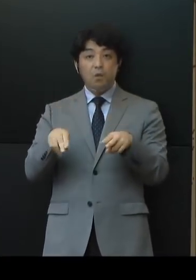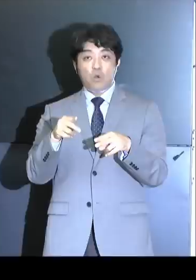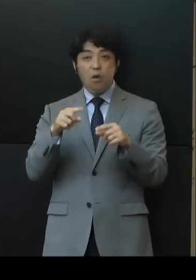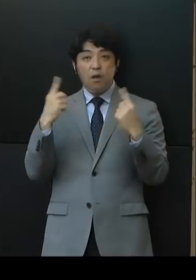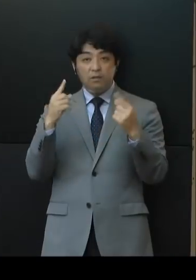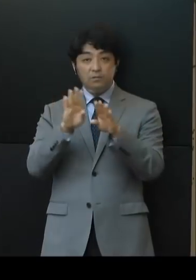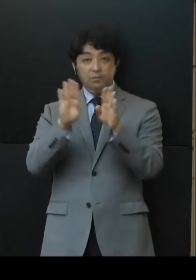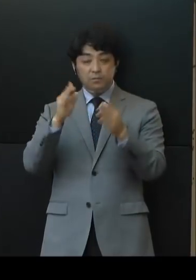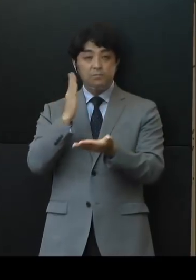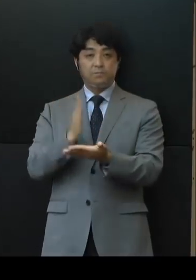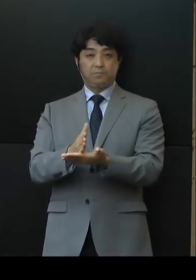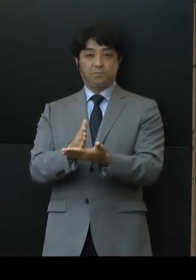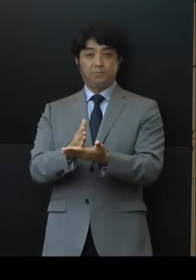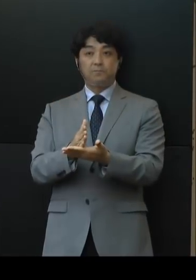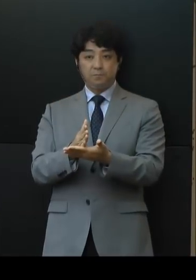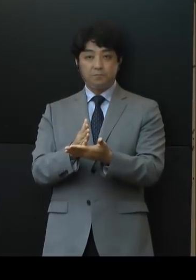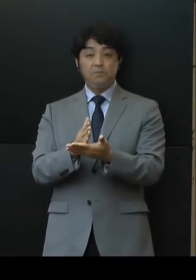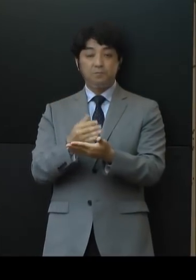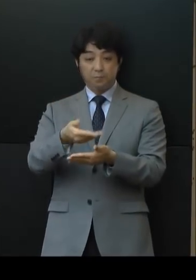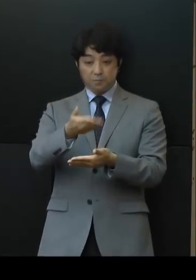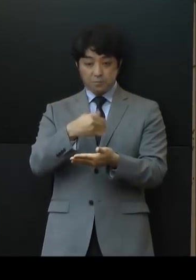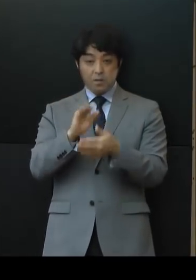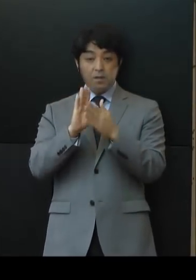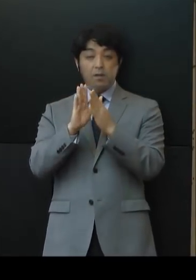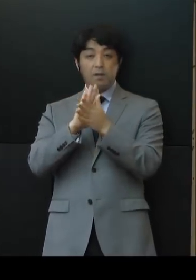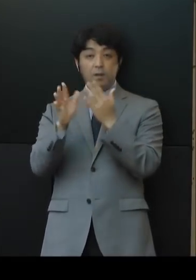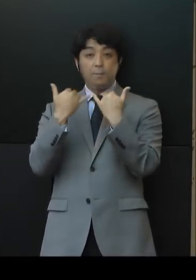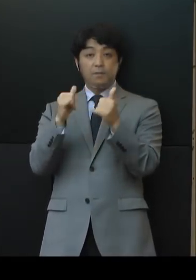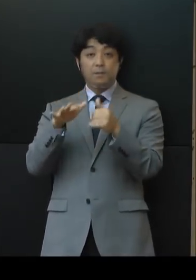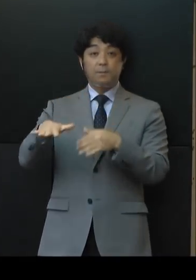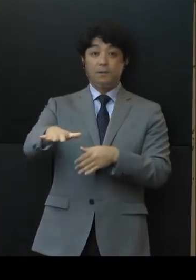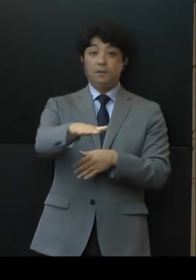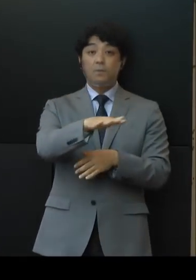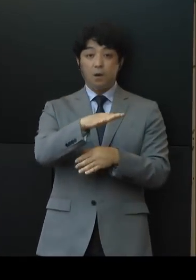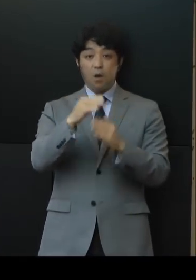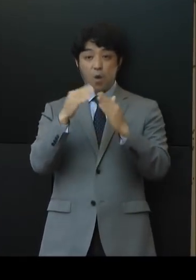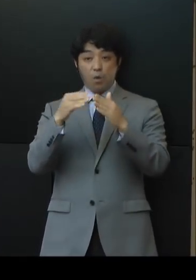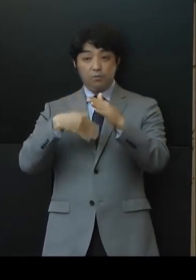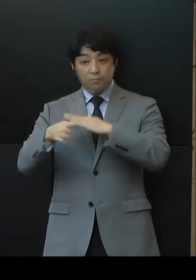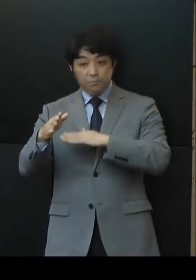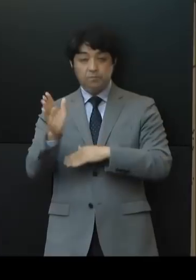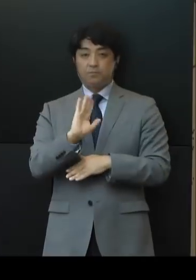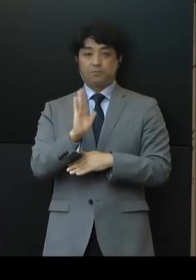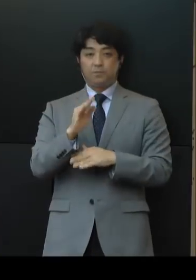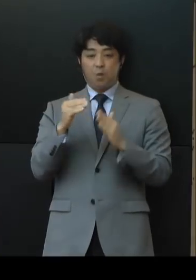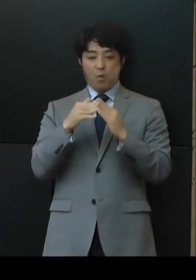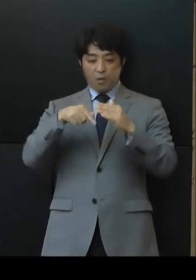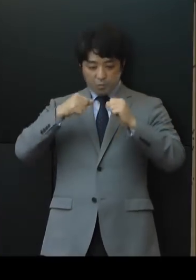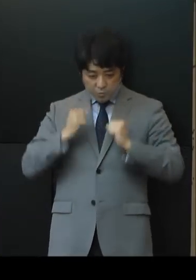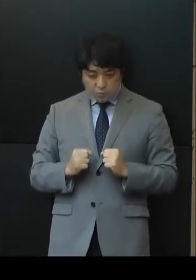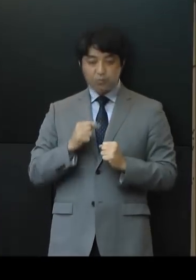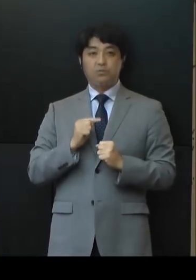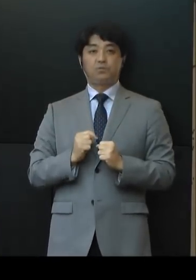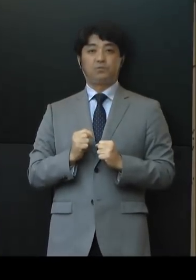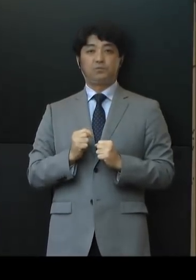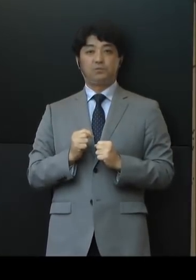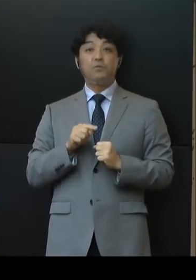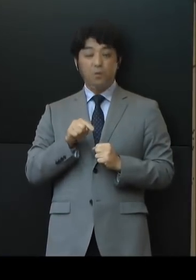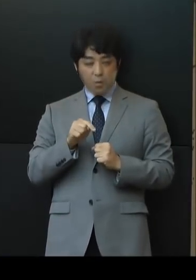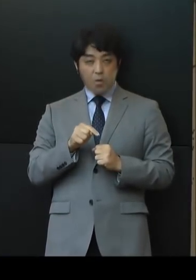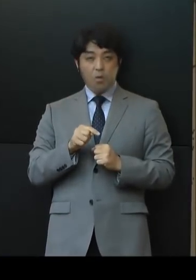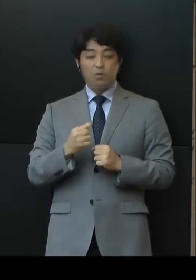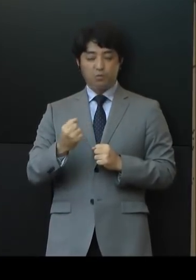。で10番目で県民の皆様に対し、外出の自粛を強く要求求めるというも